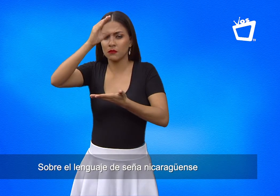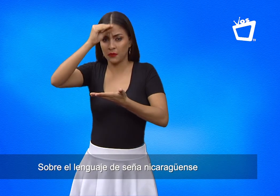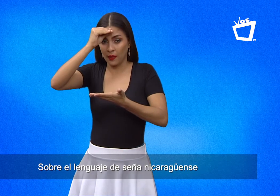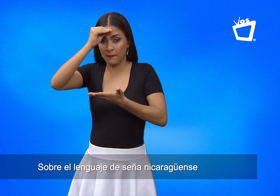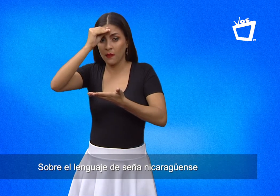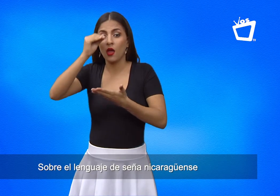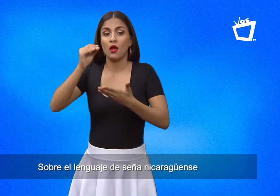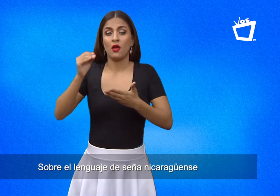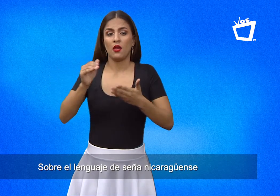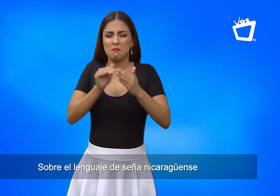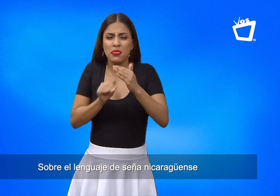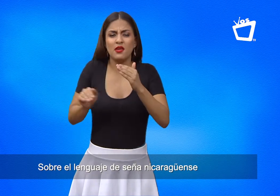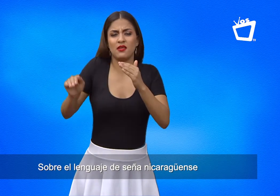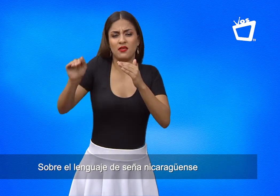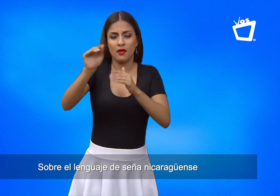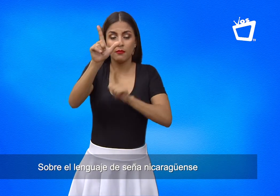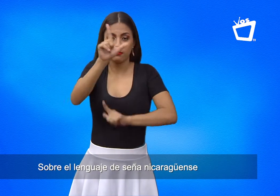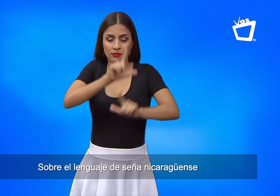el lenguaje de señas nicaragüense.